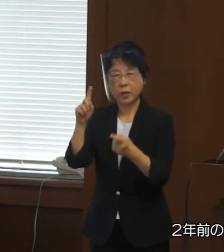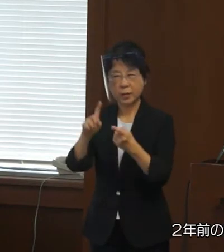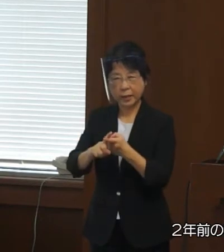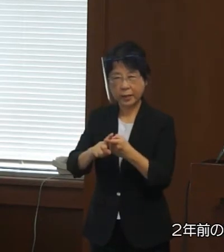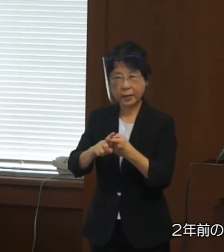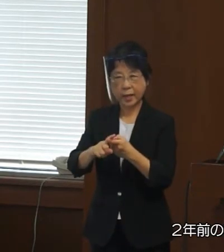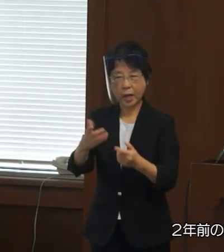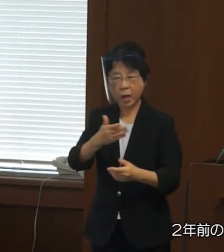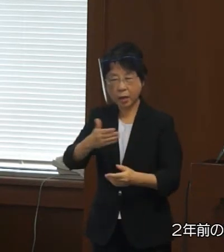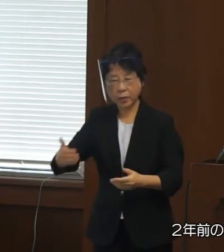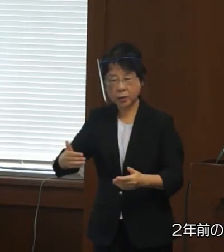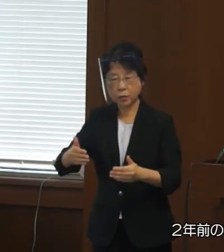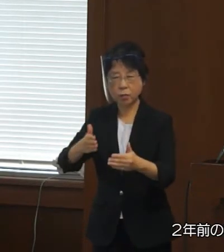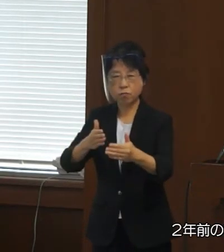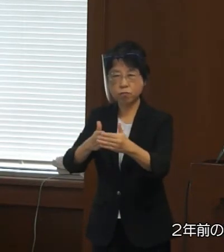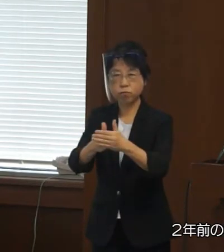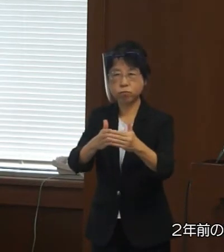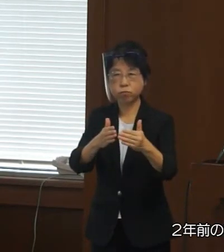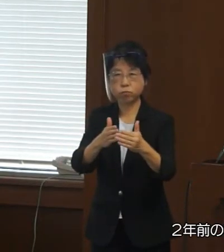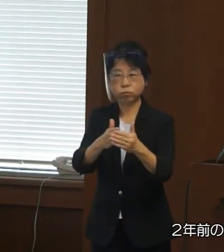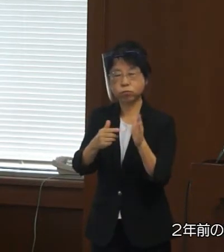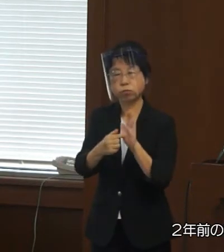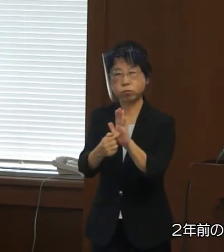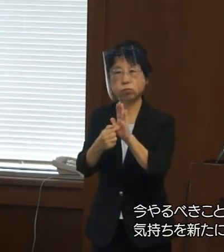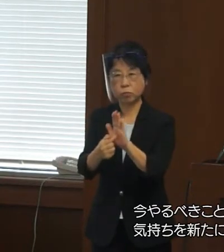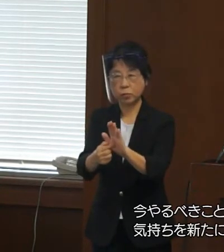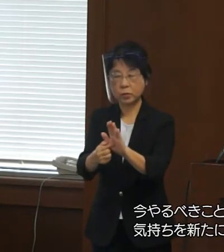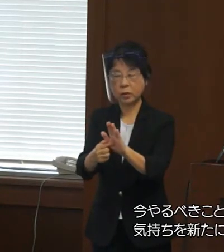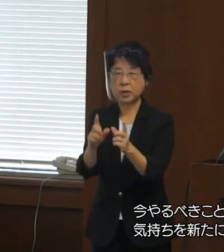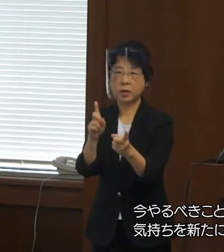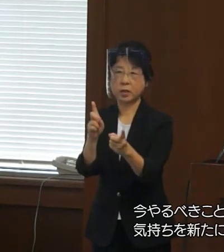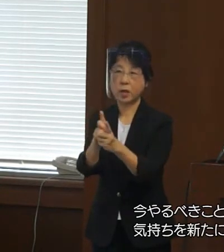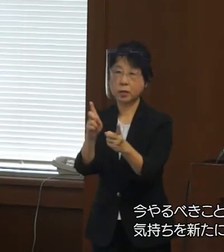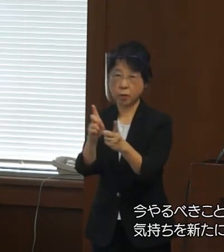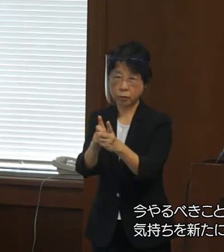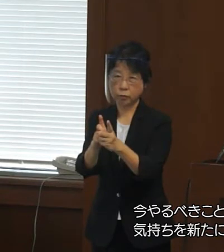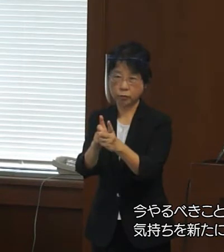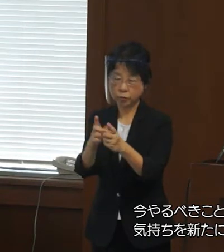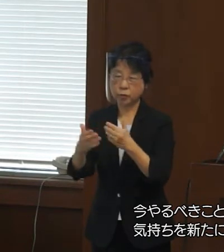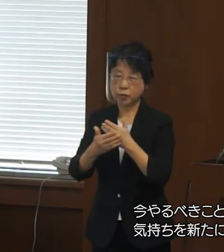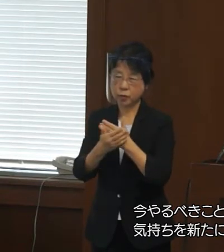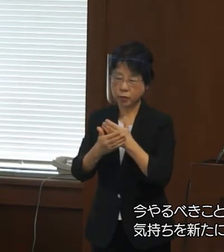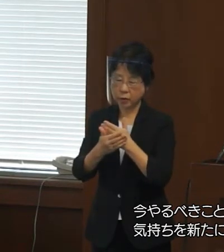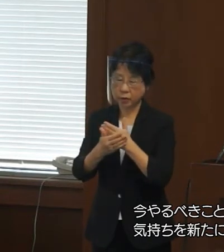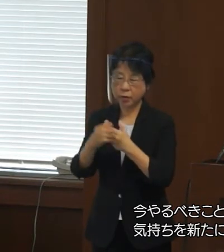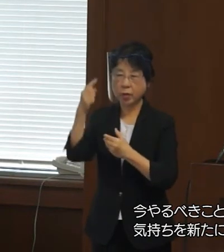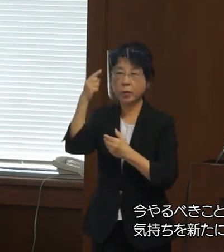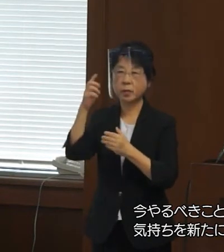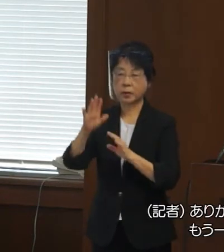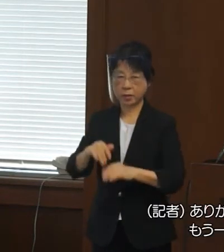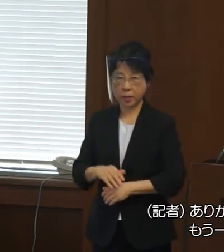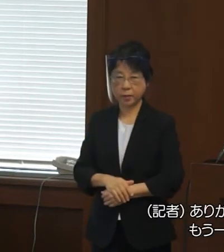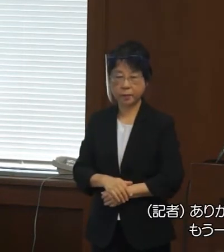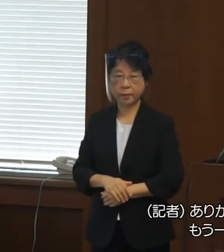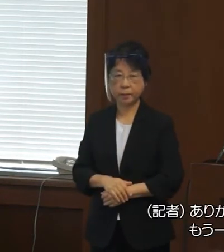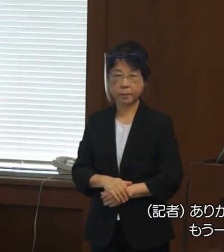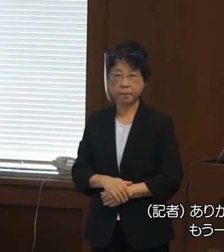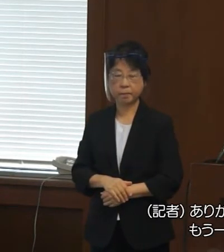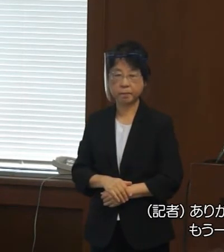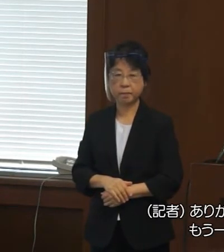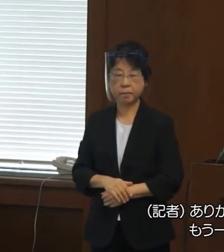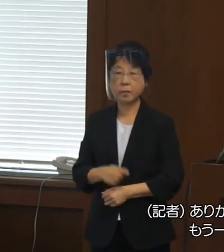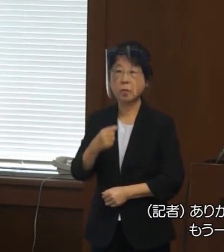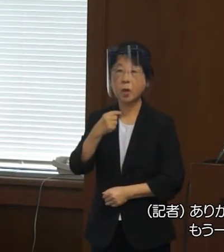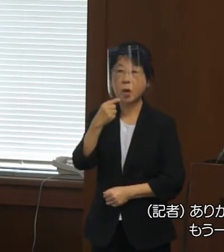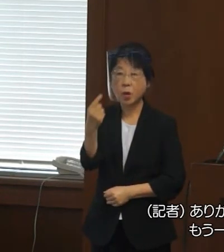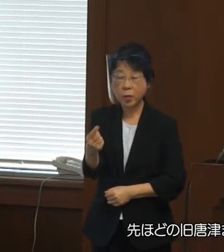前との教訓も合わせて今やるべきことをやっていきたいと気持ちを新たにしたところです。 ありがとうございました。もう一点、